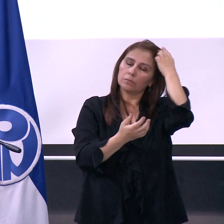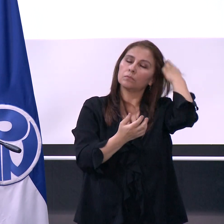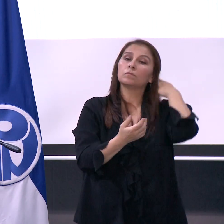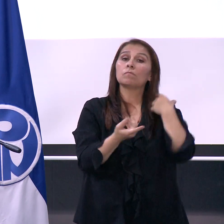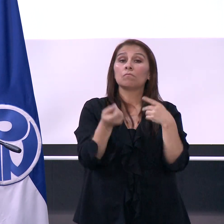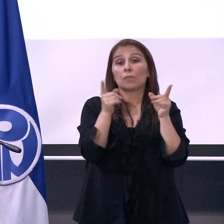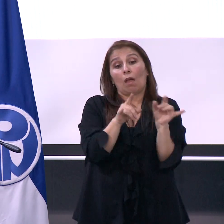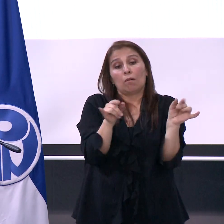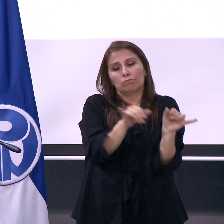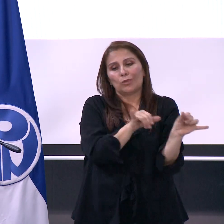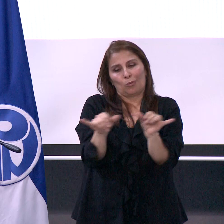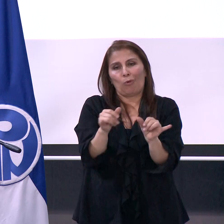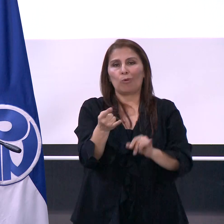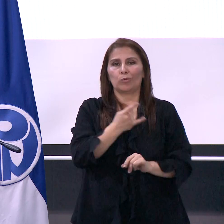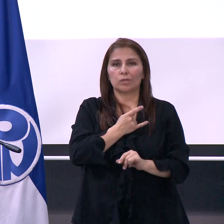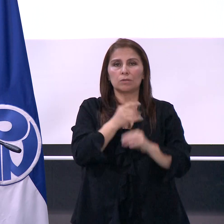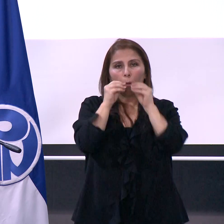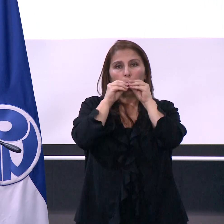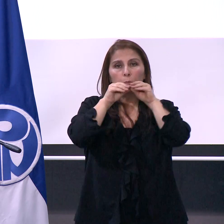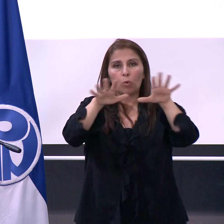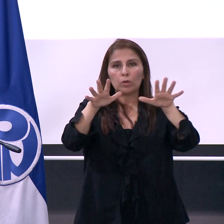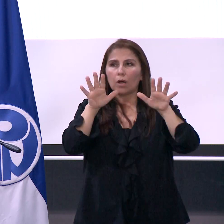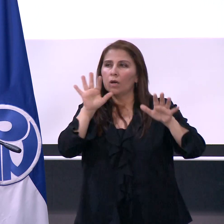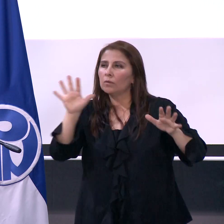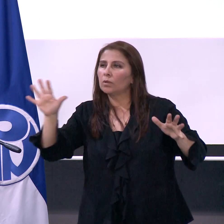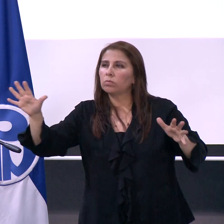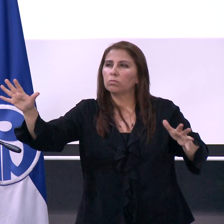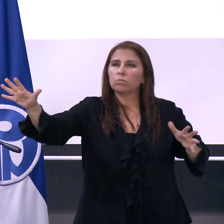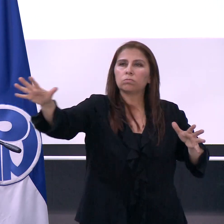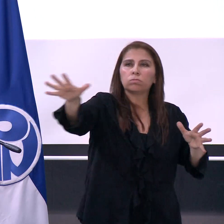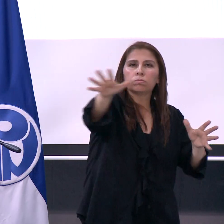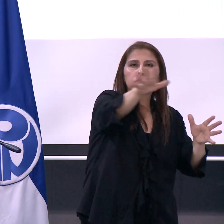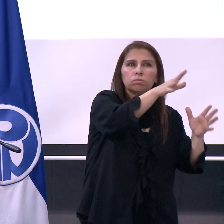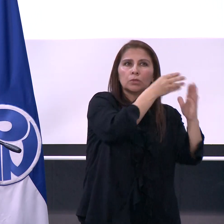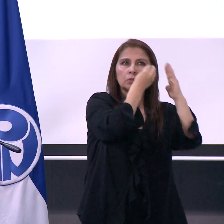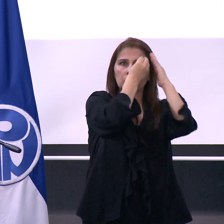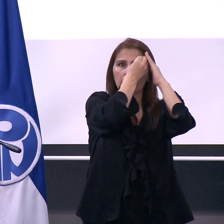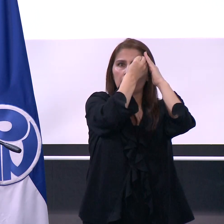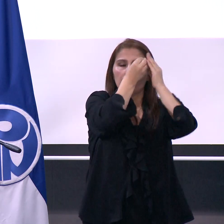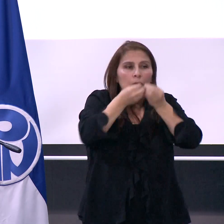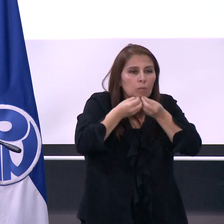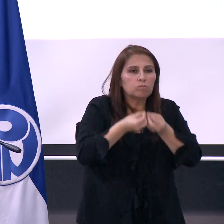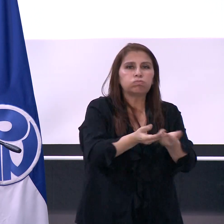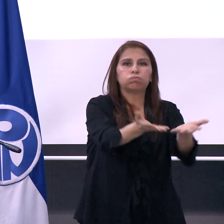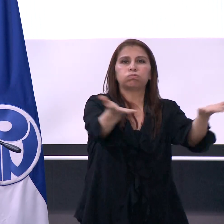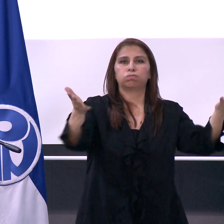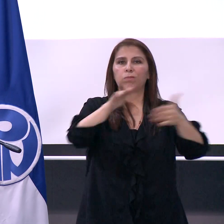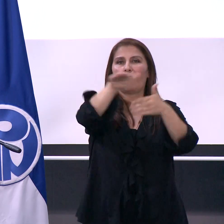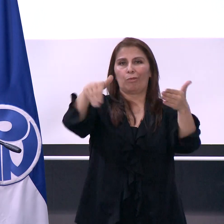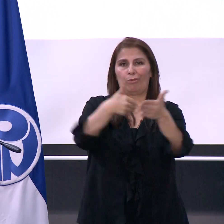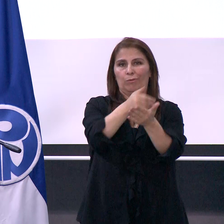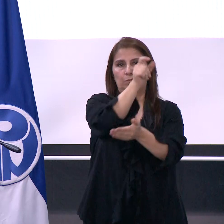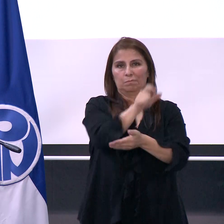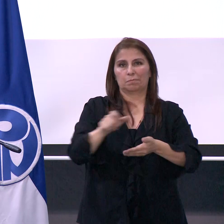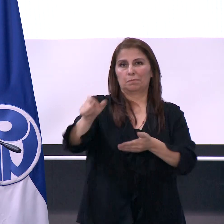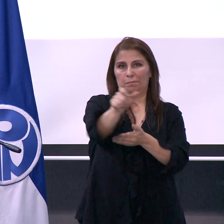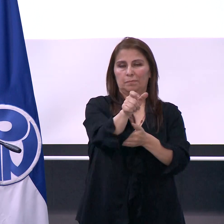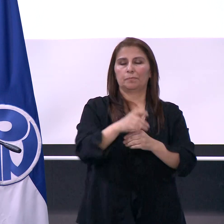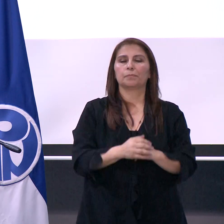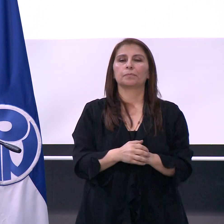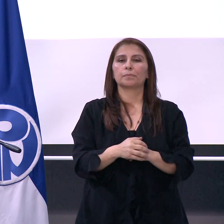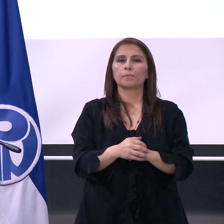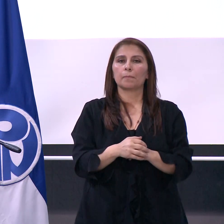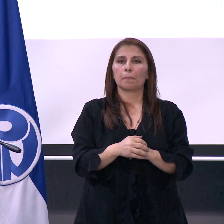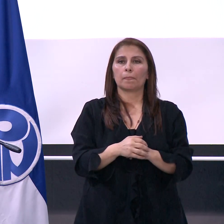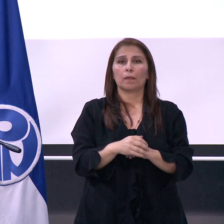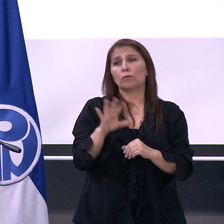universidad pública recoge este saber y lo pone al alcance de todos hace público el saber pedagógico y también los